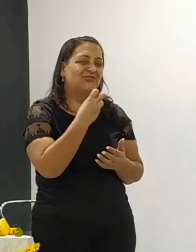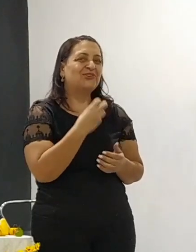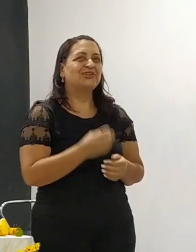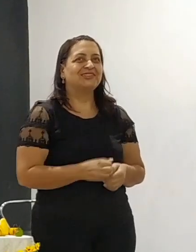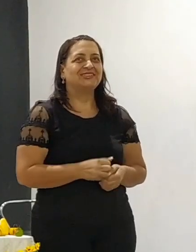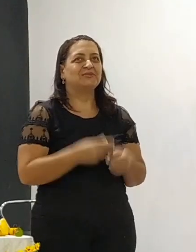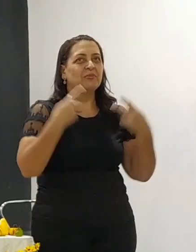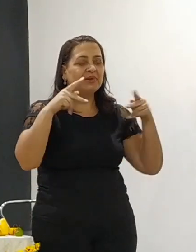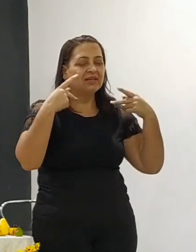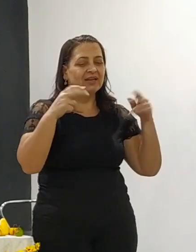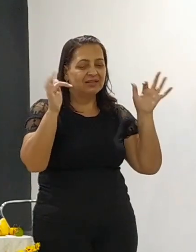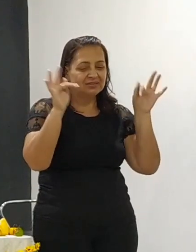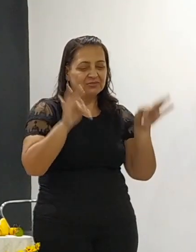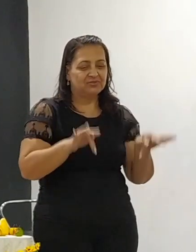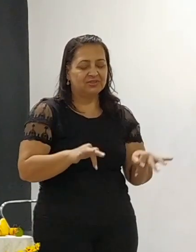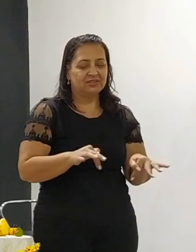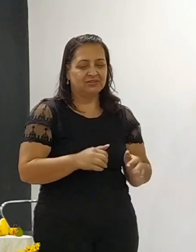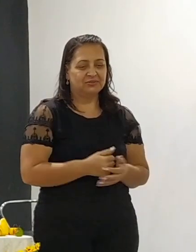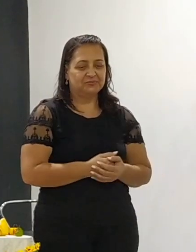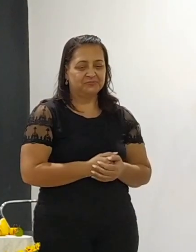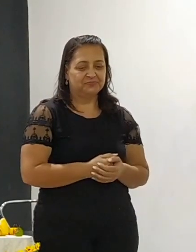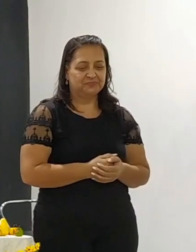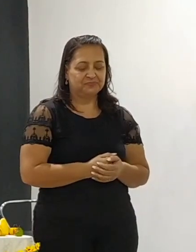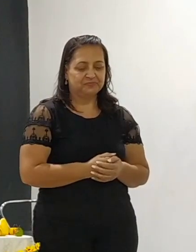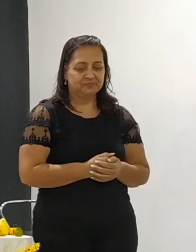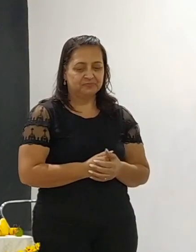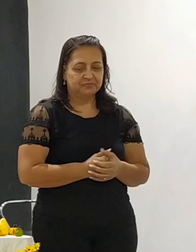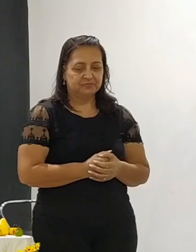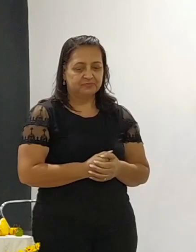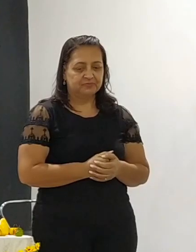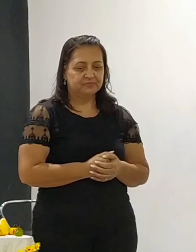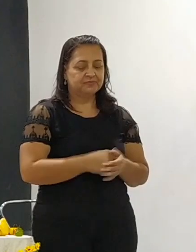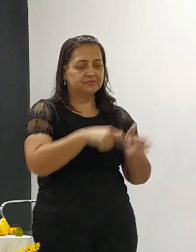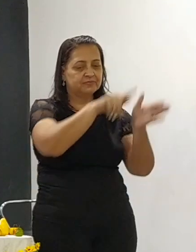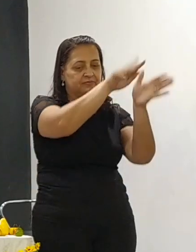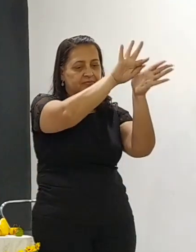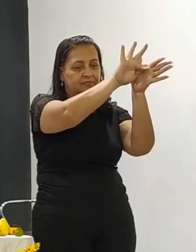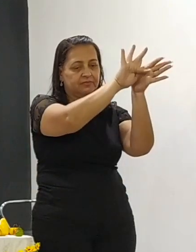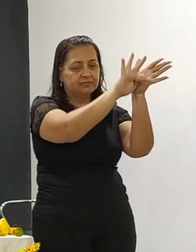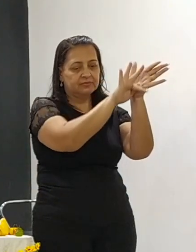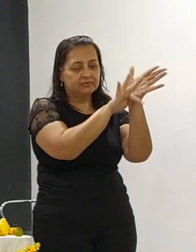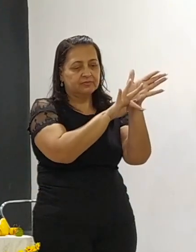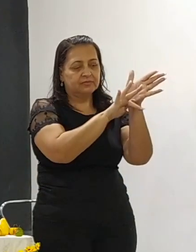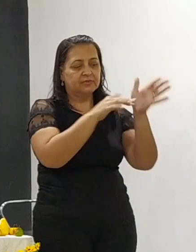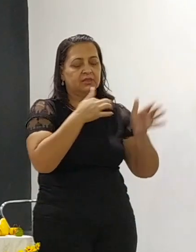Capítulo 20, de 21 a 22. O texto vai dizer assim para nós: